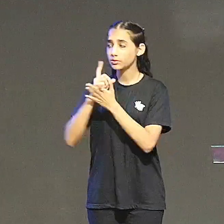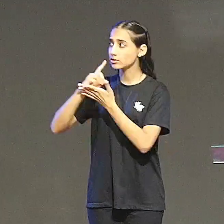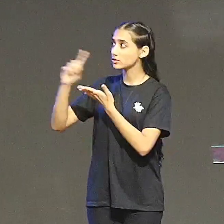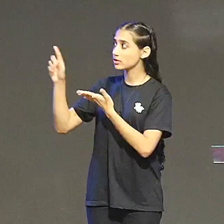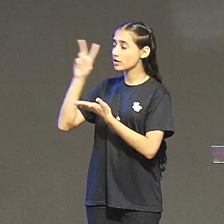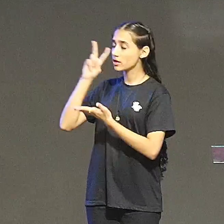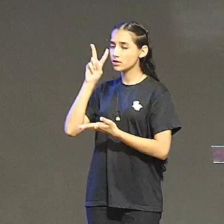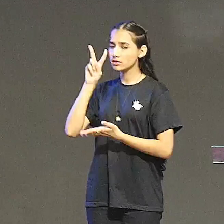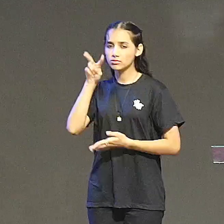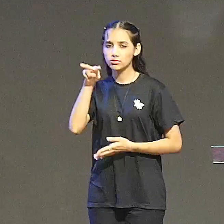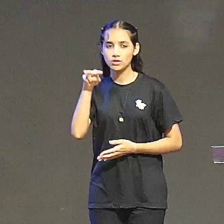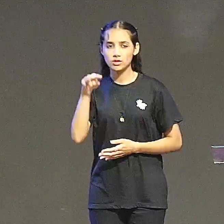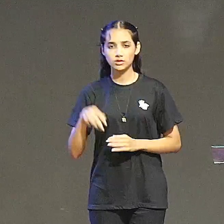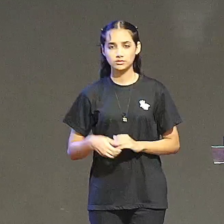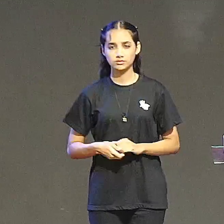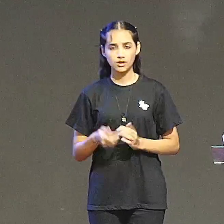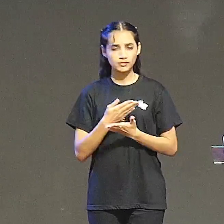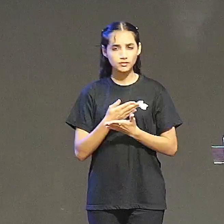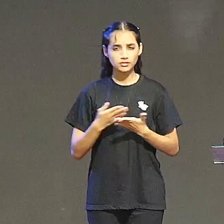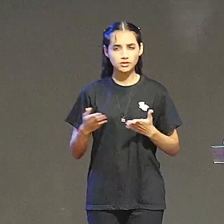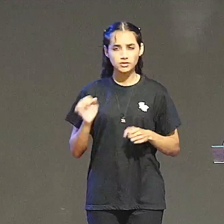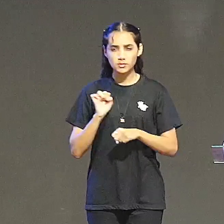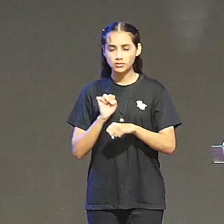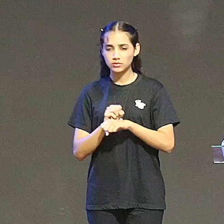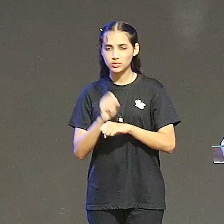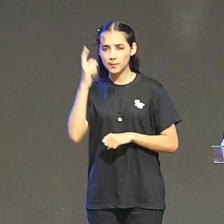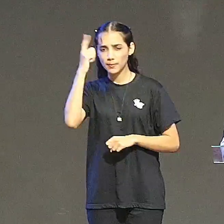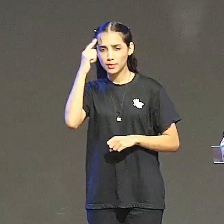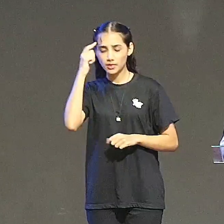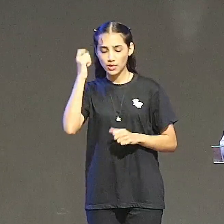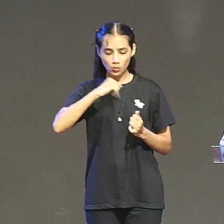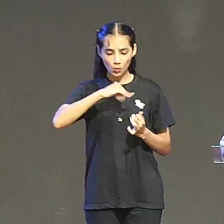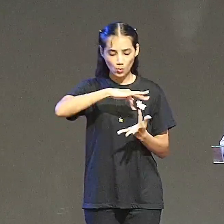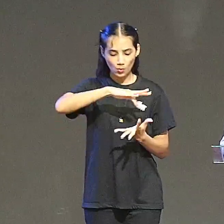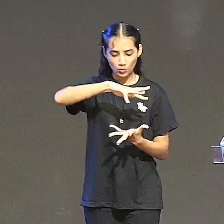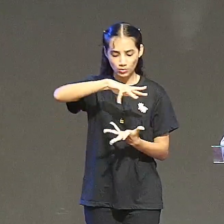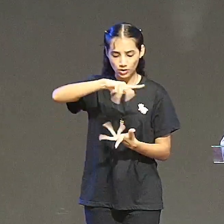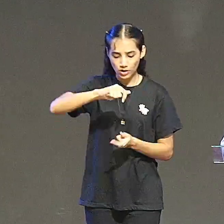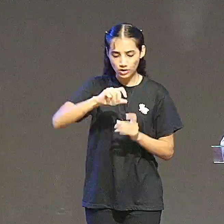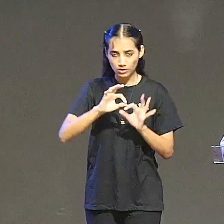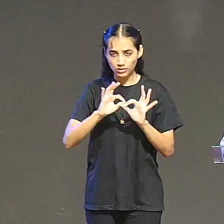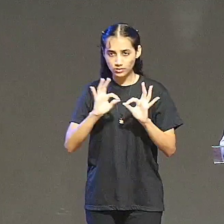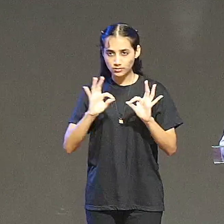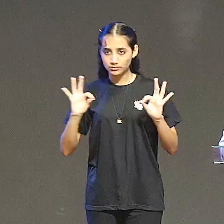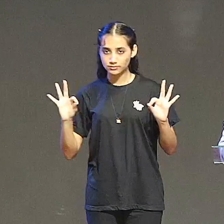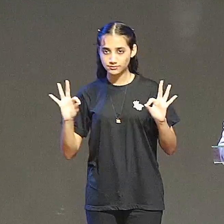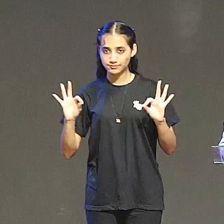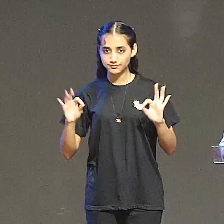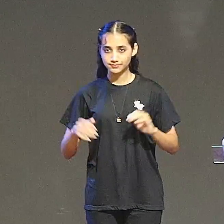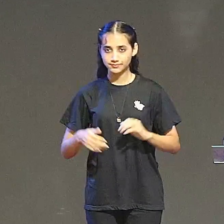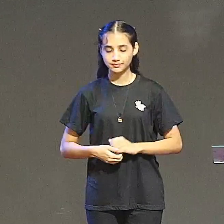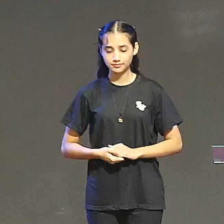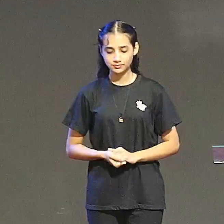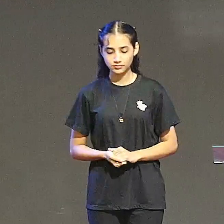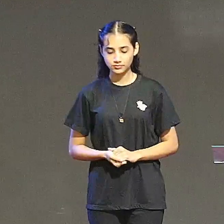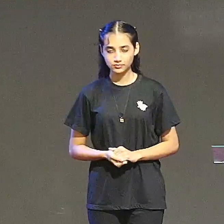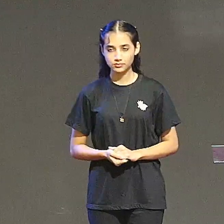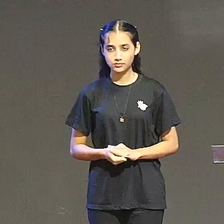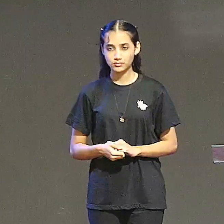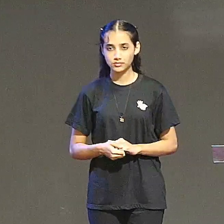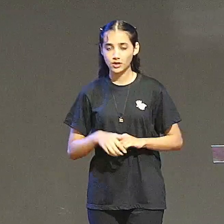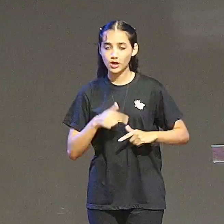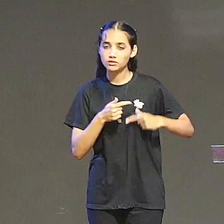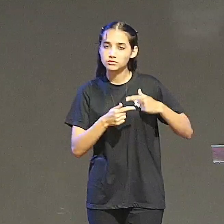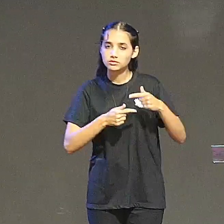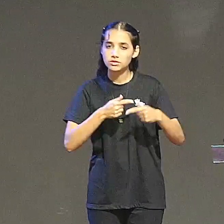você já parou para pensar no tamanho do planeta que nós vivemos a nossa geração tem mais